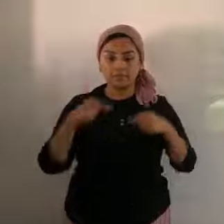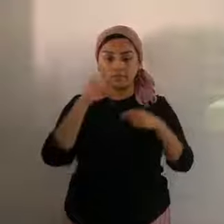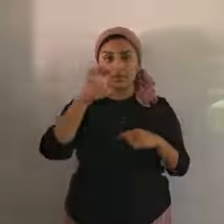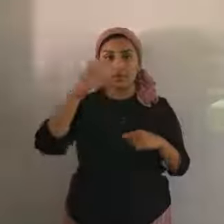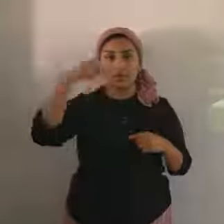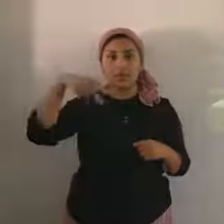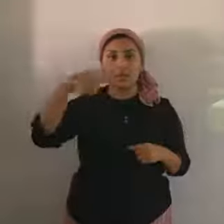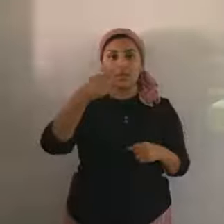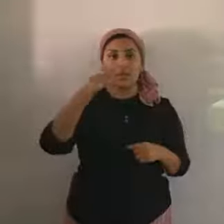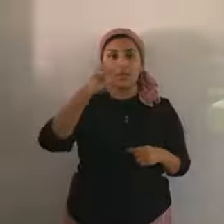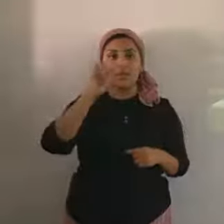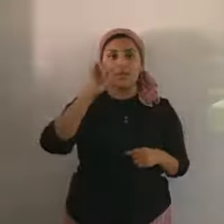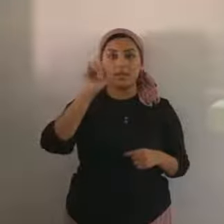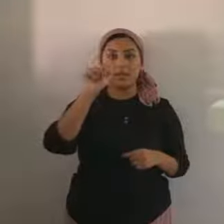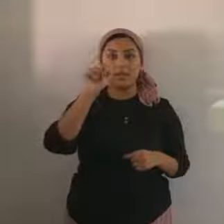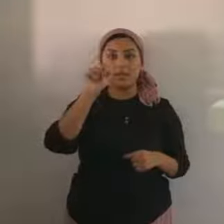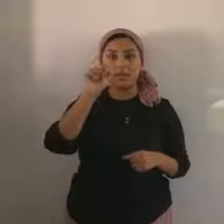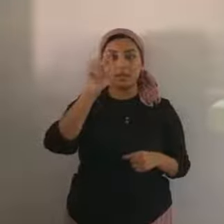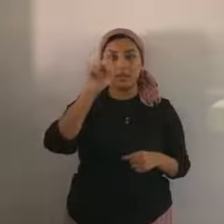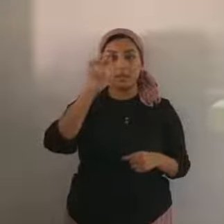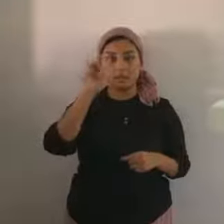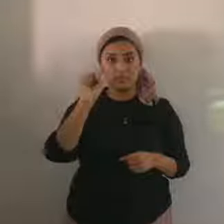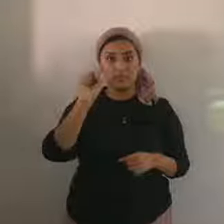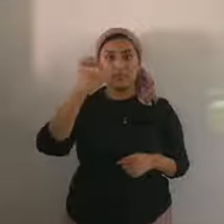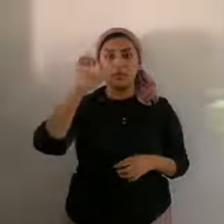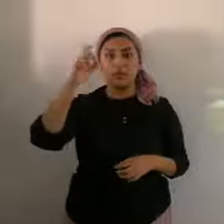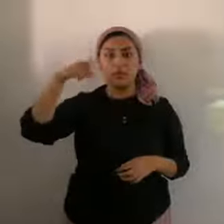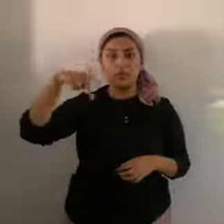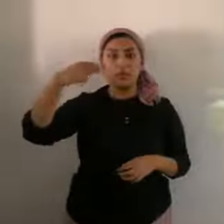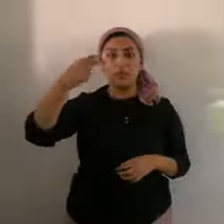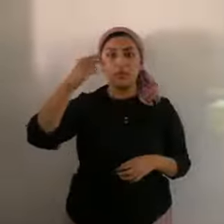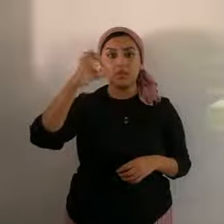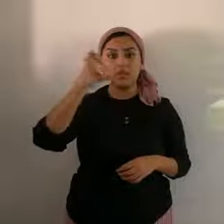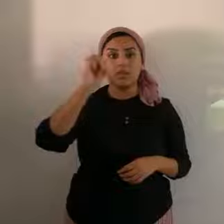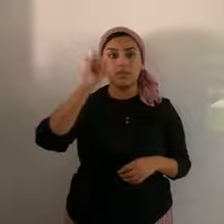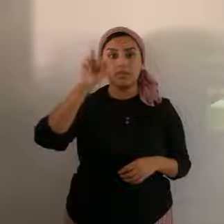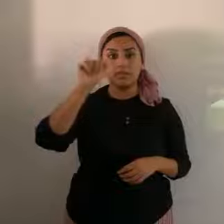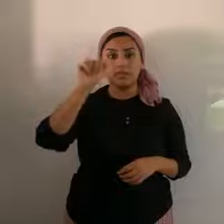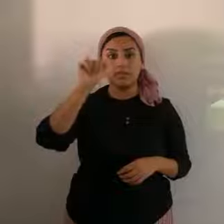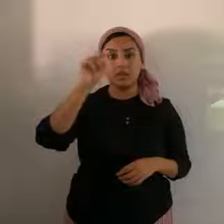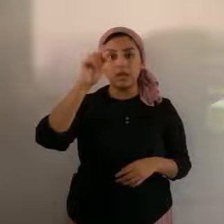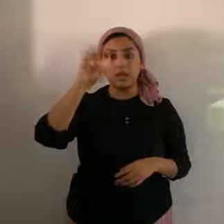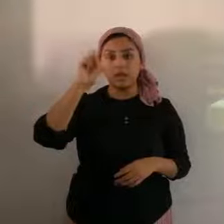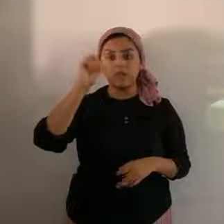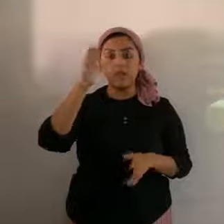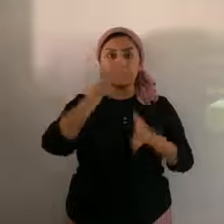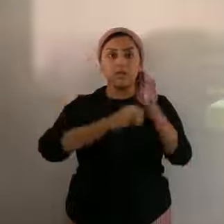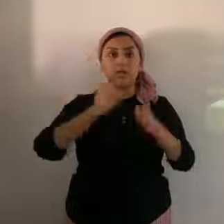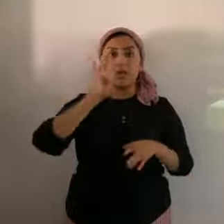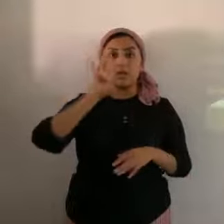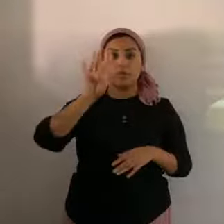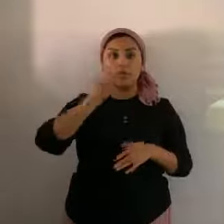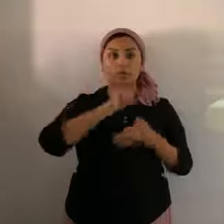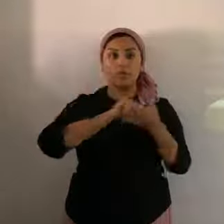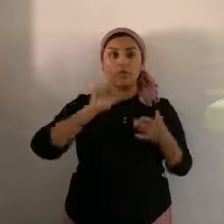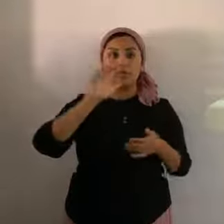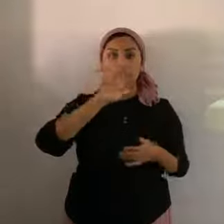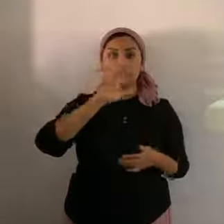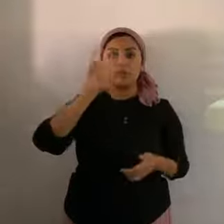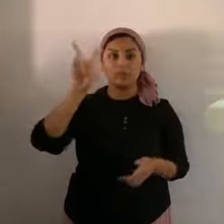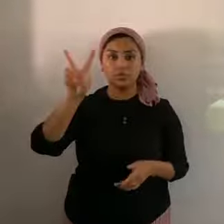Efesios. Vamos a Efesios, amados Ajim, vamos a Efesios 4, en el verso